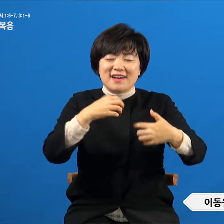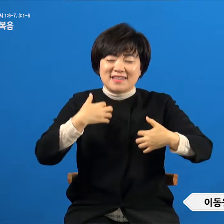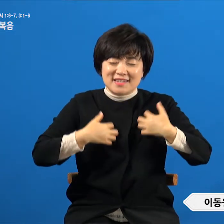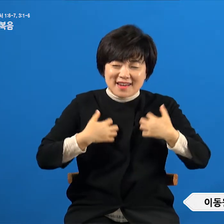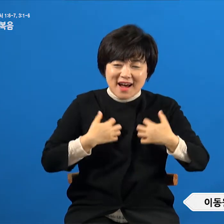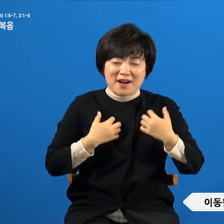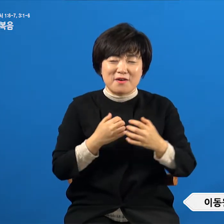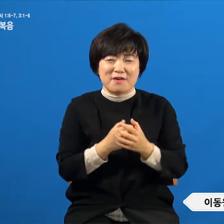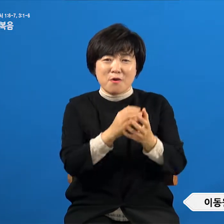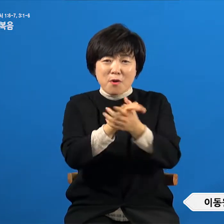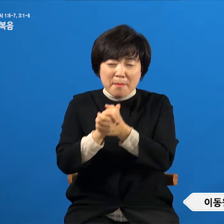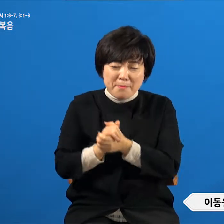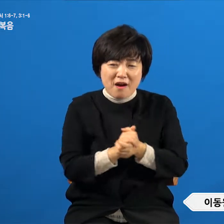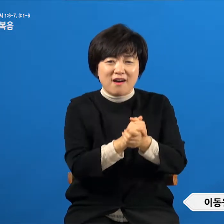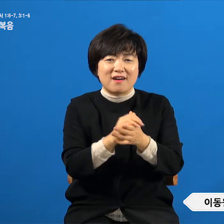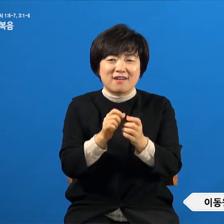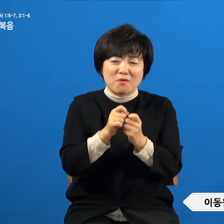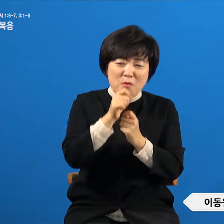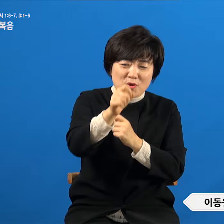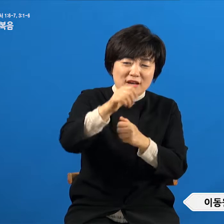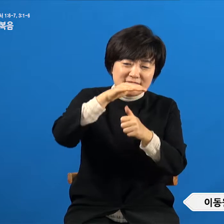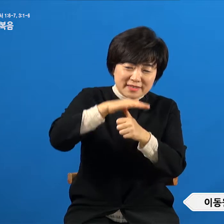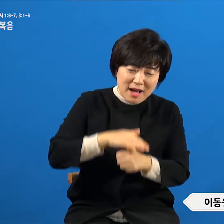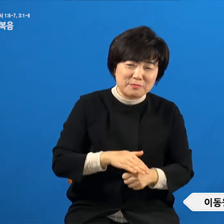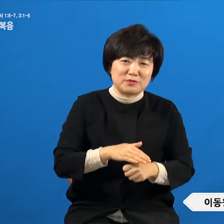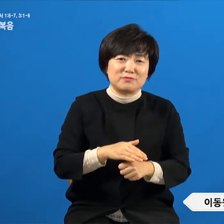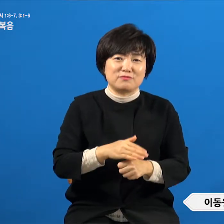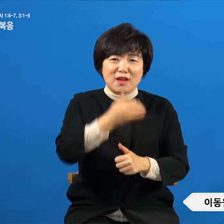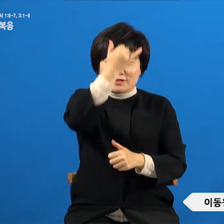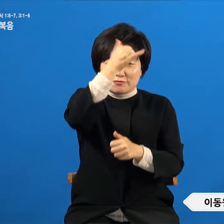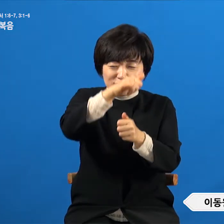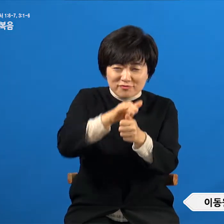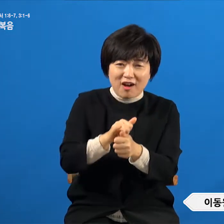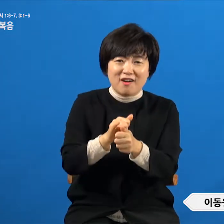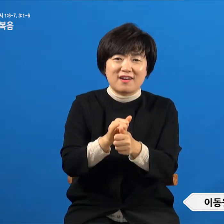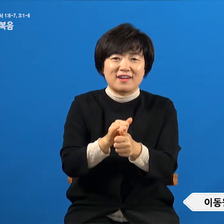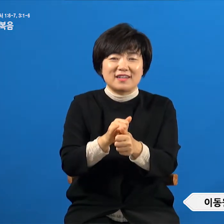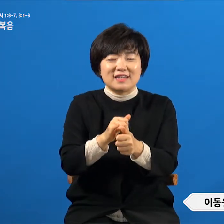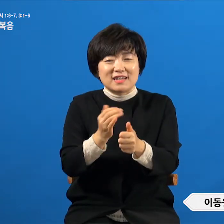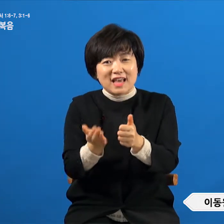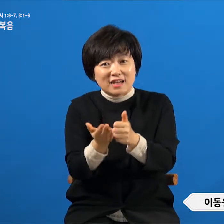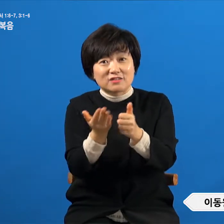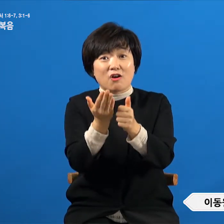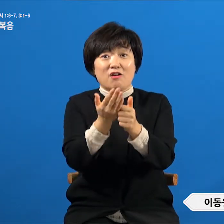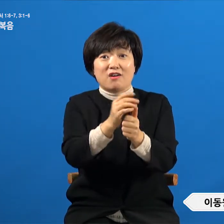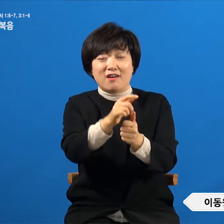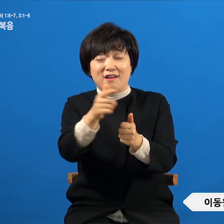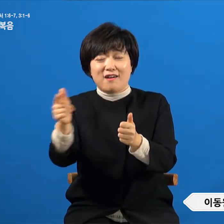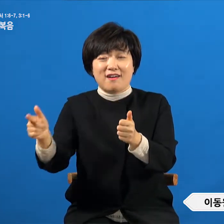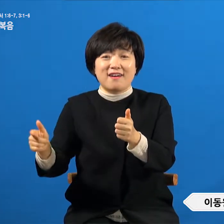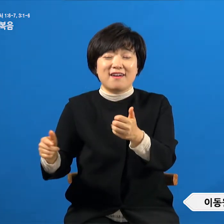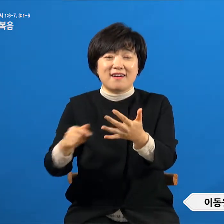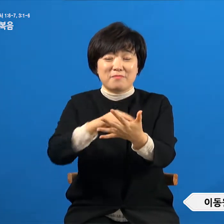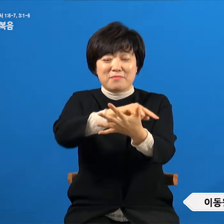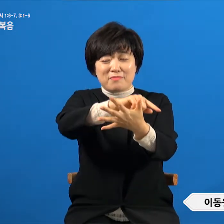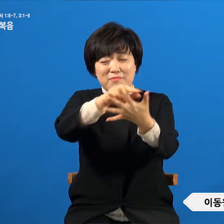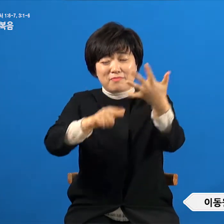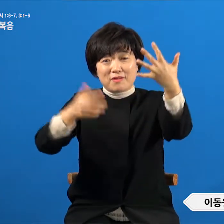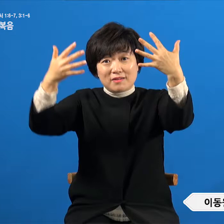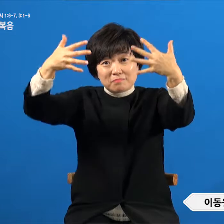희락, 화평, 오래 참음, 자비, 양성, 충성 이런 덕목들을 갖춘 대표적인 모델의 인격